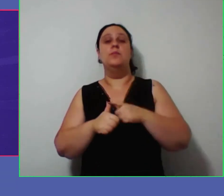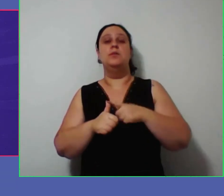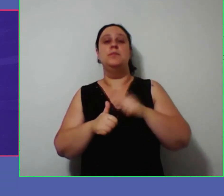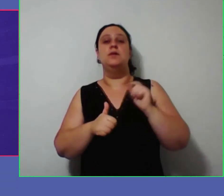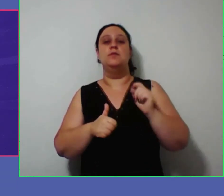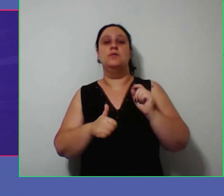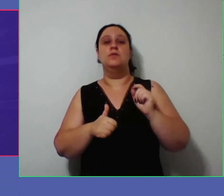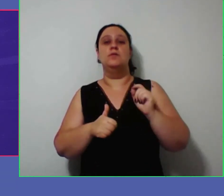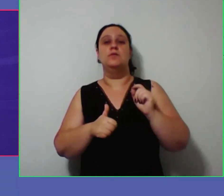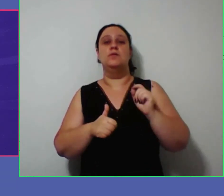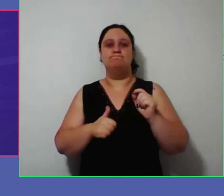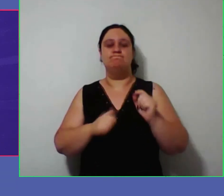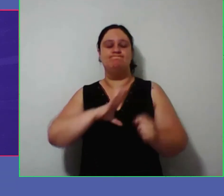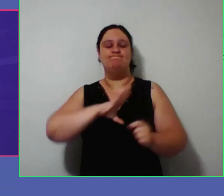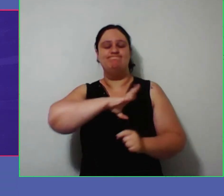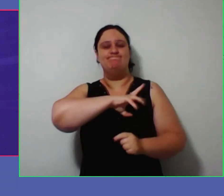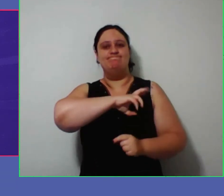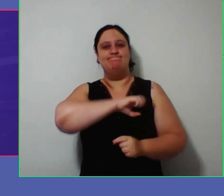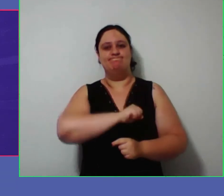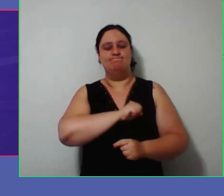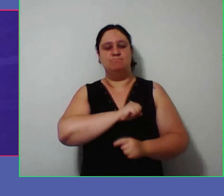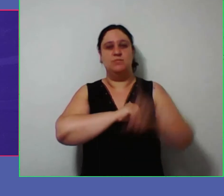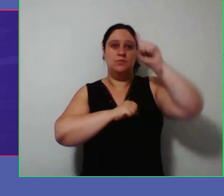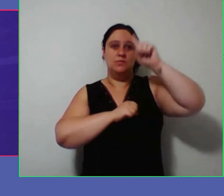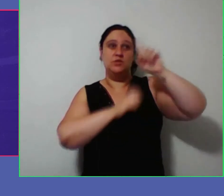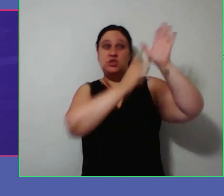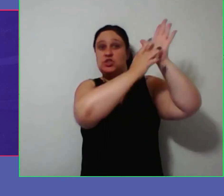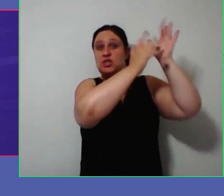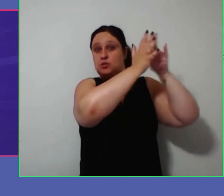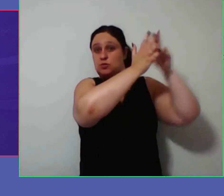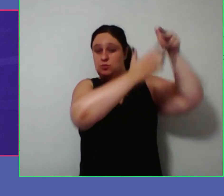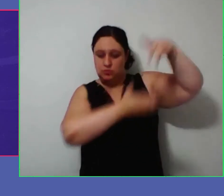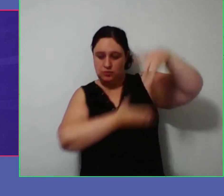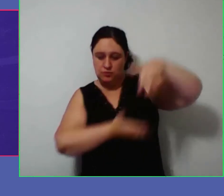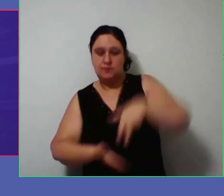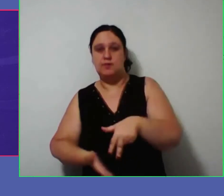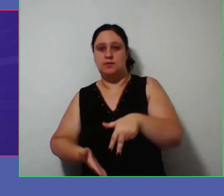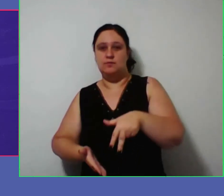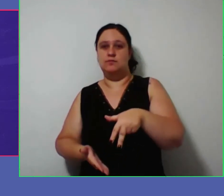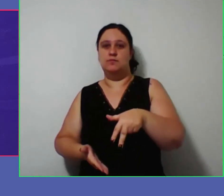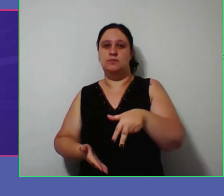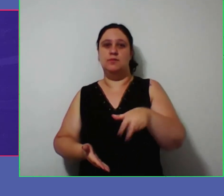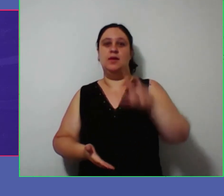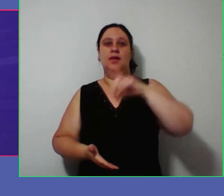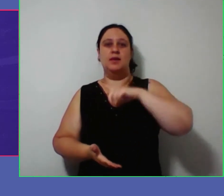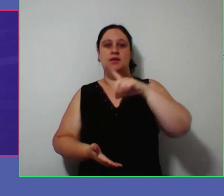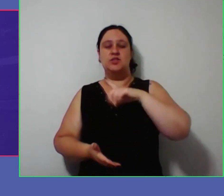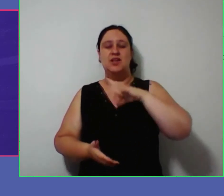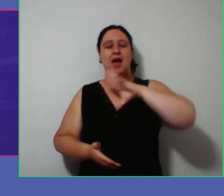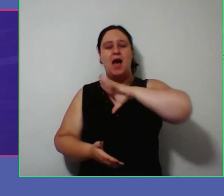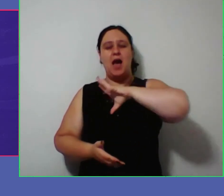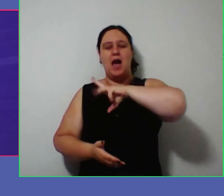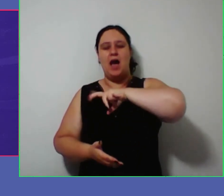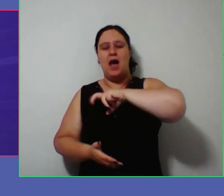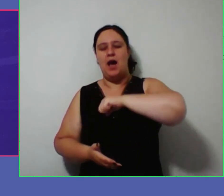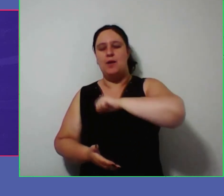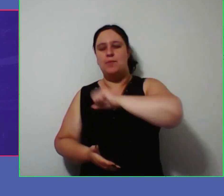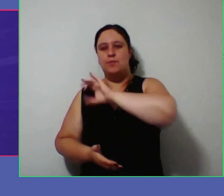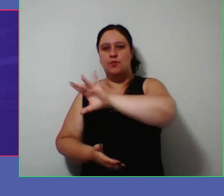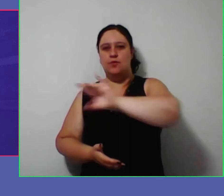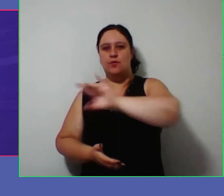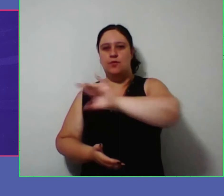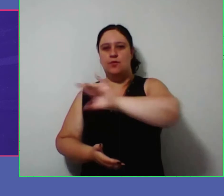aqui na terra, irmãos, ele exerceu a sua compaixão, compadeceu-se das multidões,